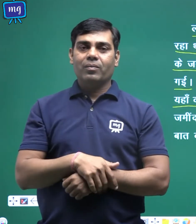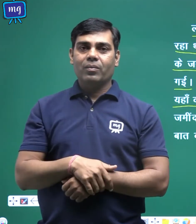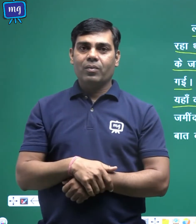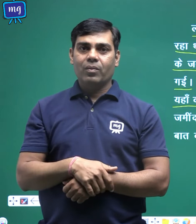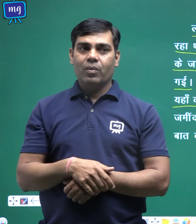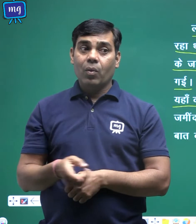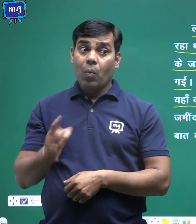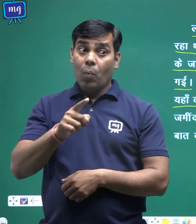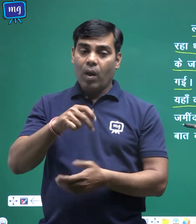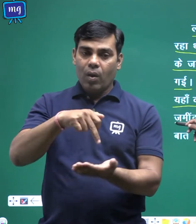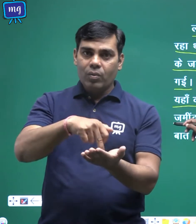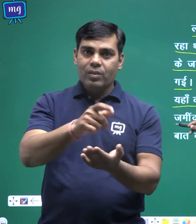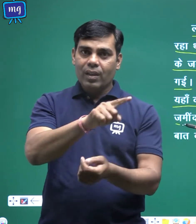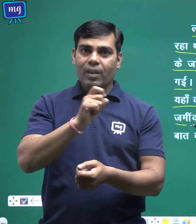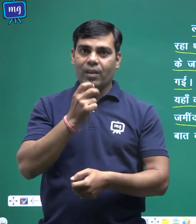वहाँ उसने